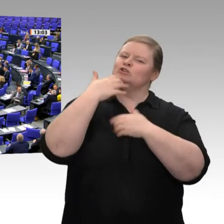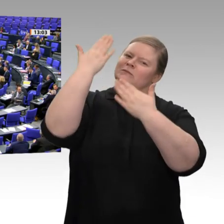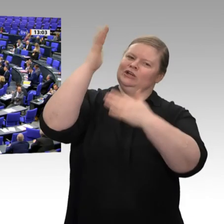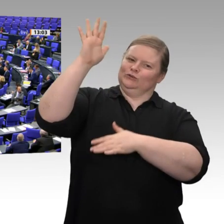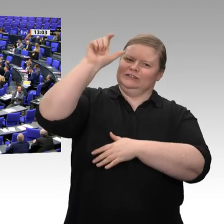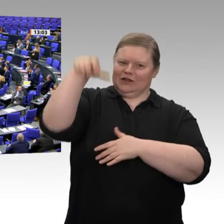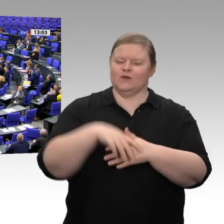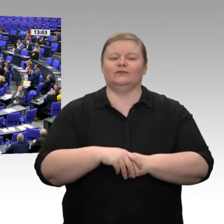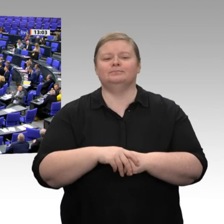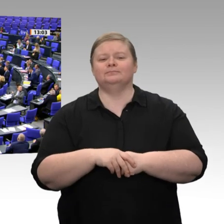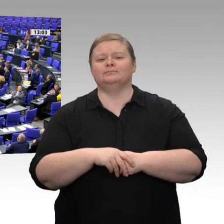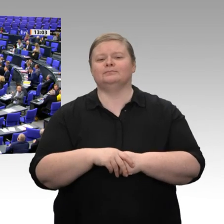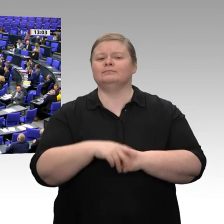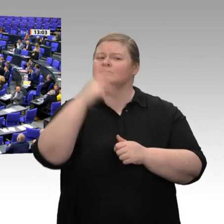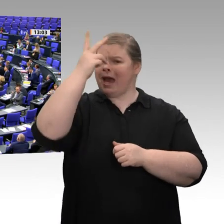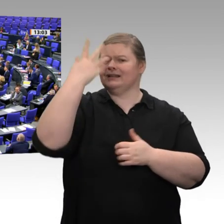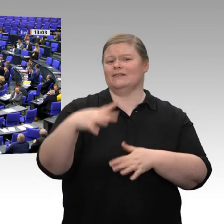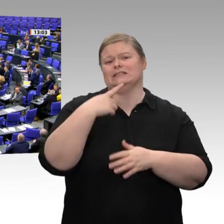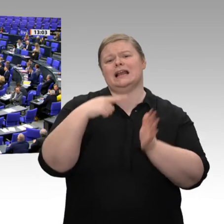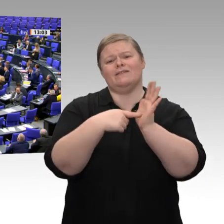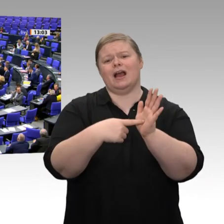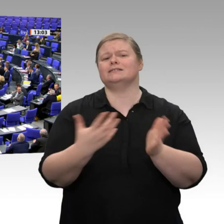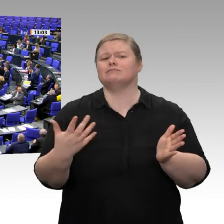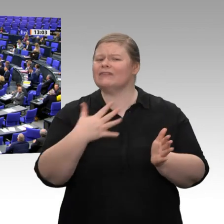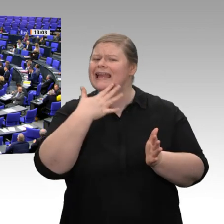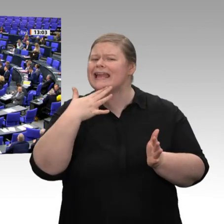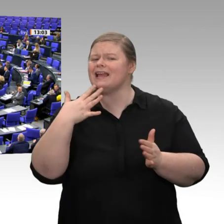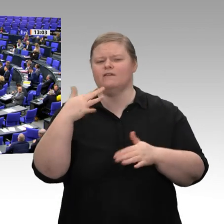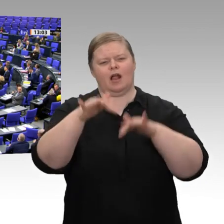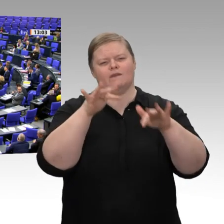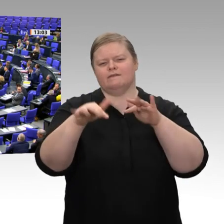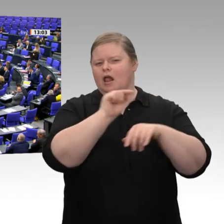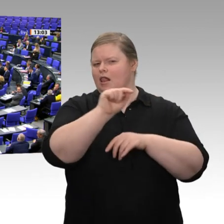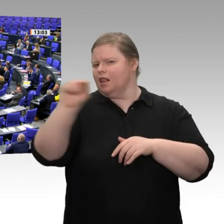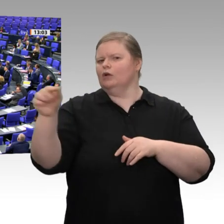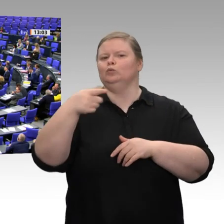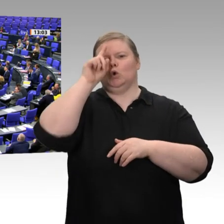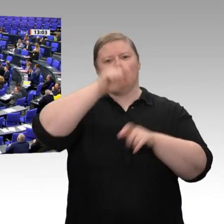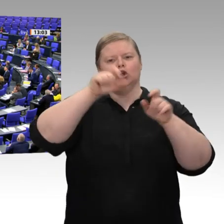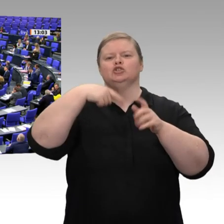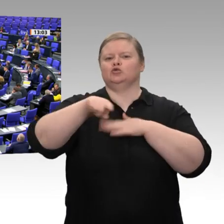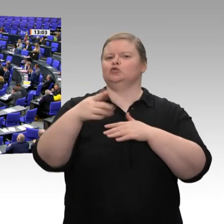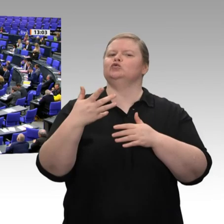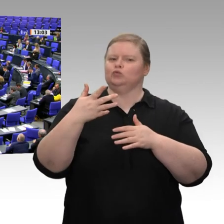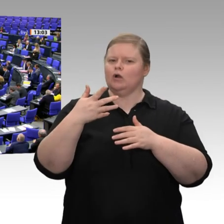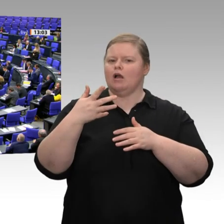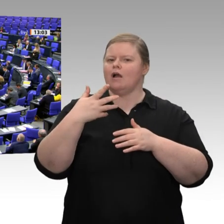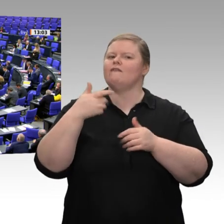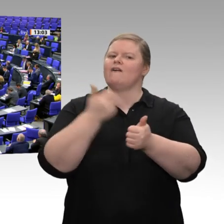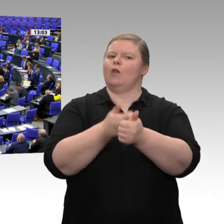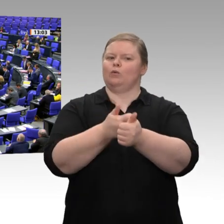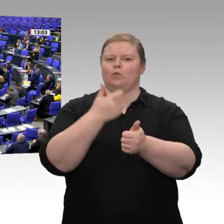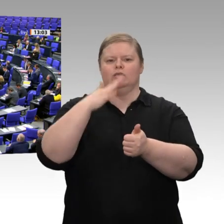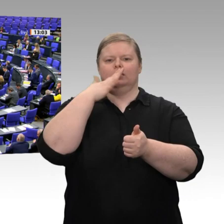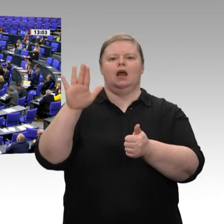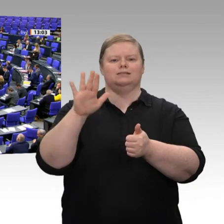dass zahlreiche Fälle, in denen Deutsche aufgrund der Verfolgung durch die Nazis ihre Staatsbürgerschaft verloren